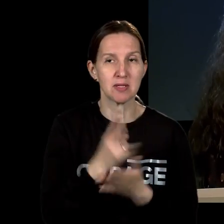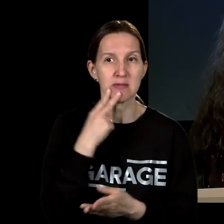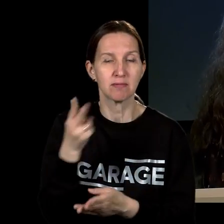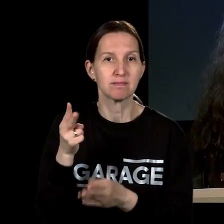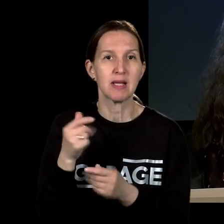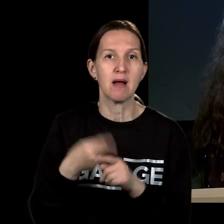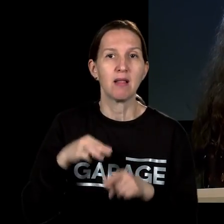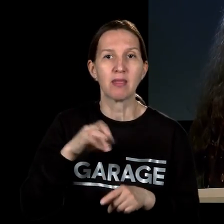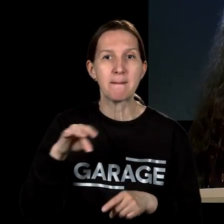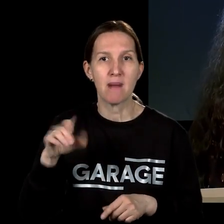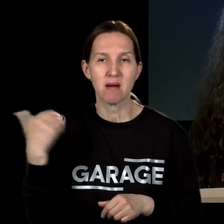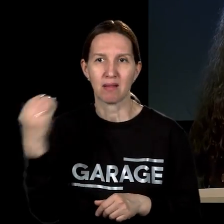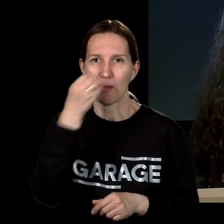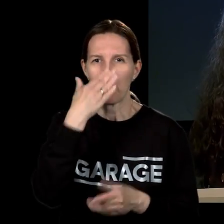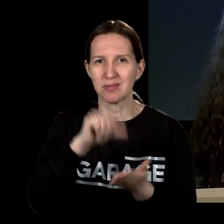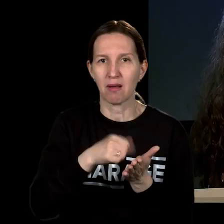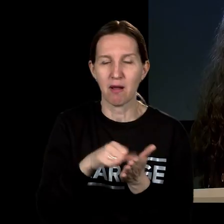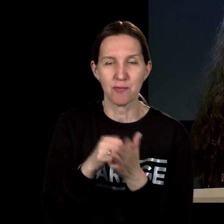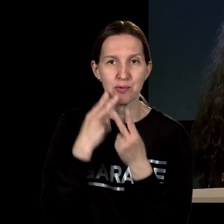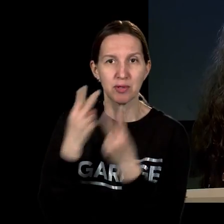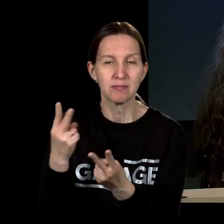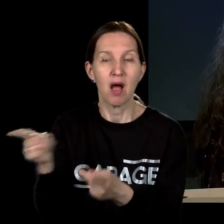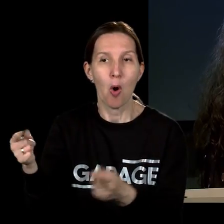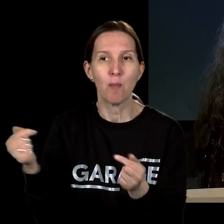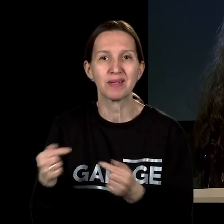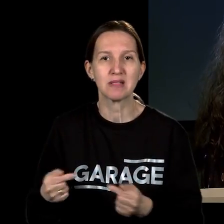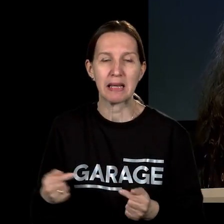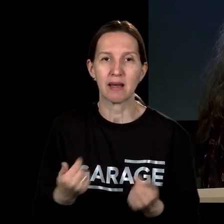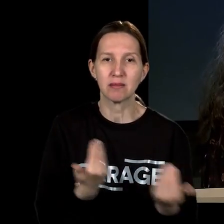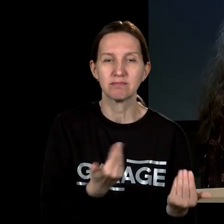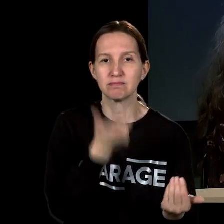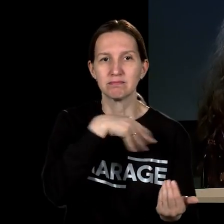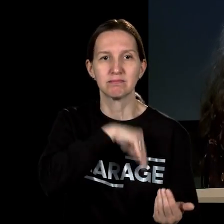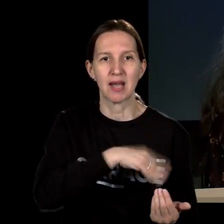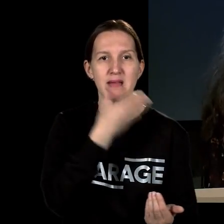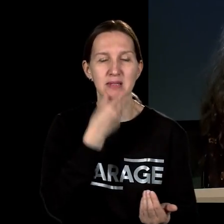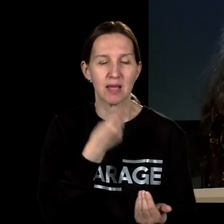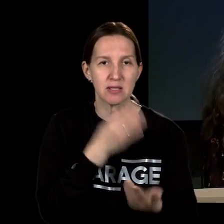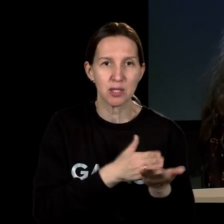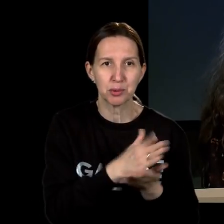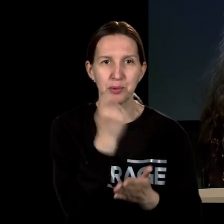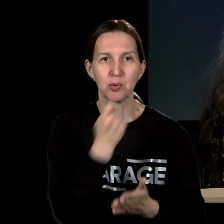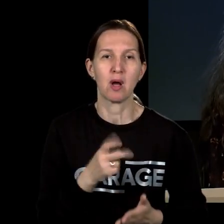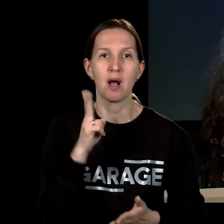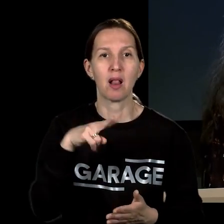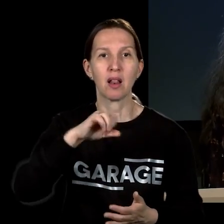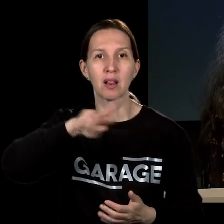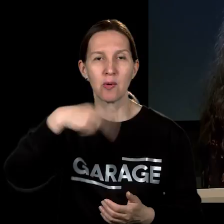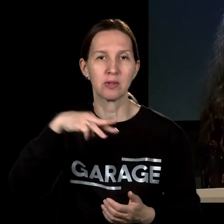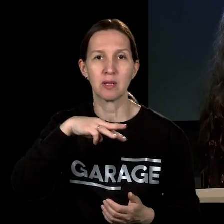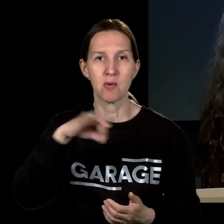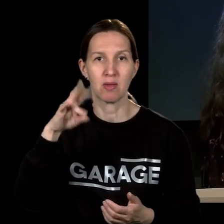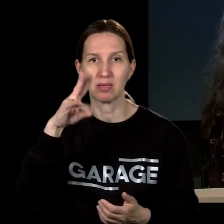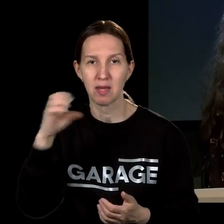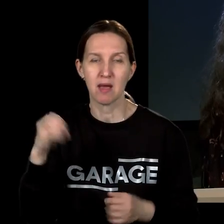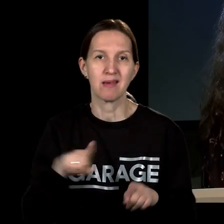Тамары, и вот эти самые японские гравюры определили абсолютно и эстетику Клода Моне, например, и эстетику Ван Гога, у